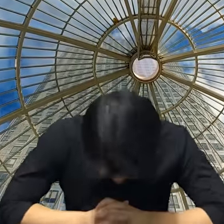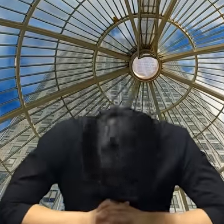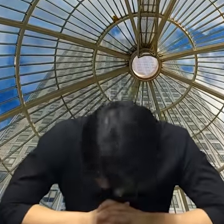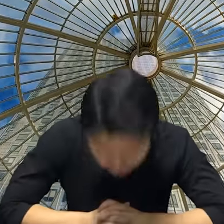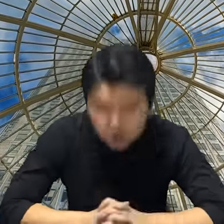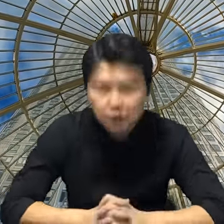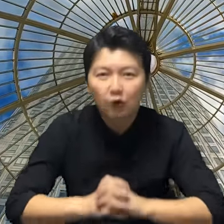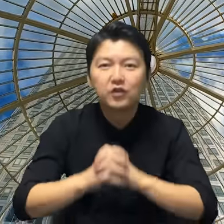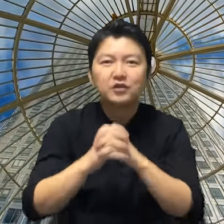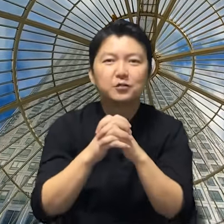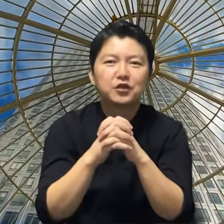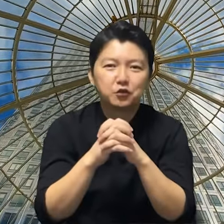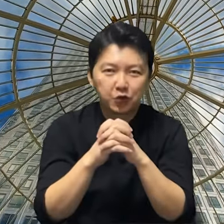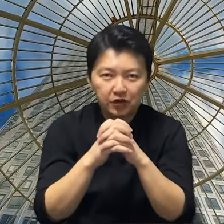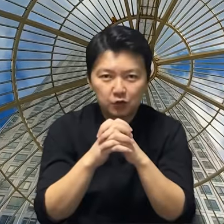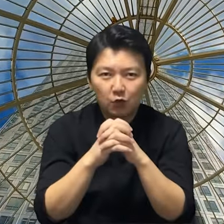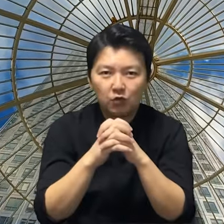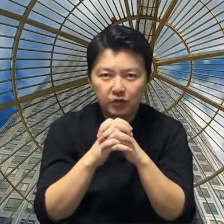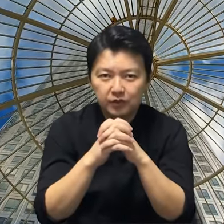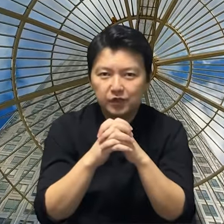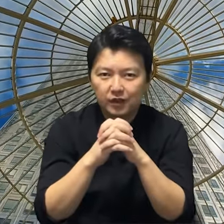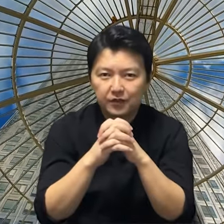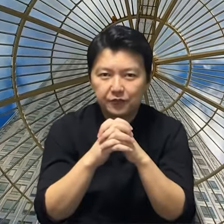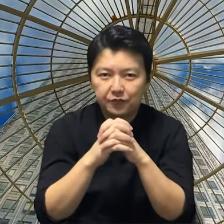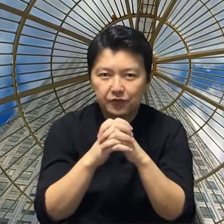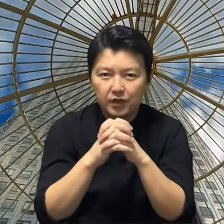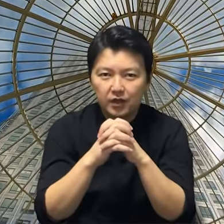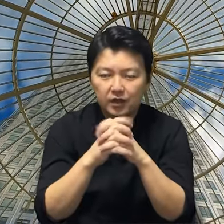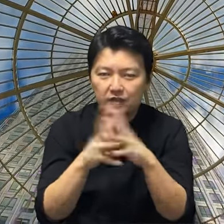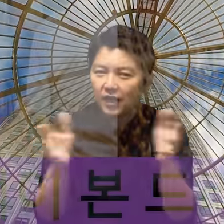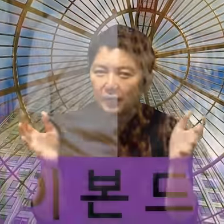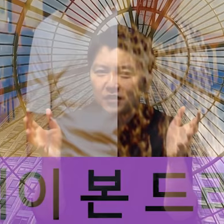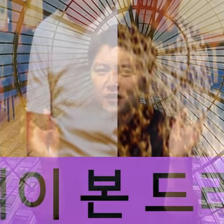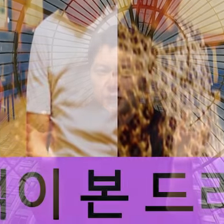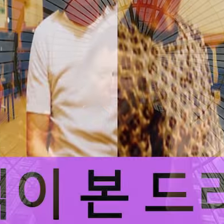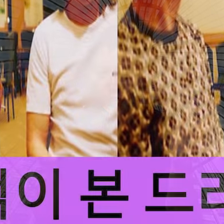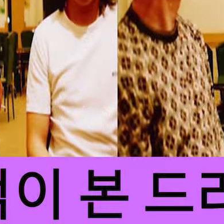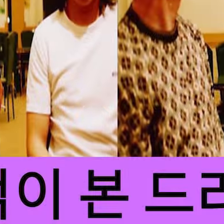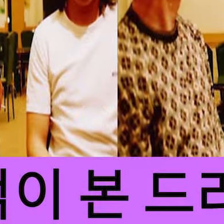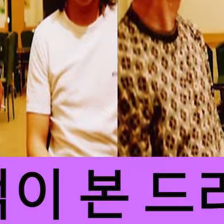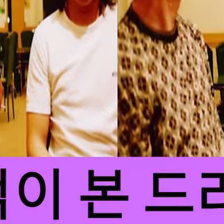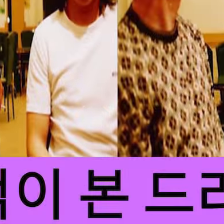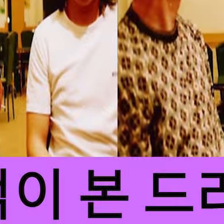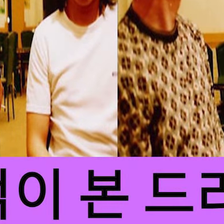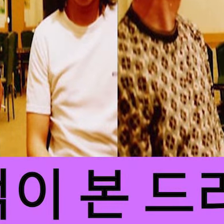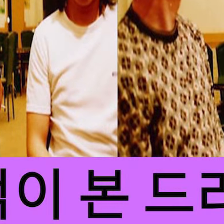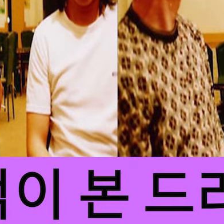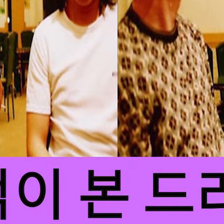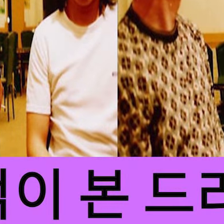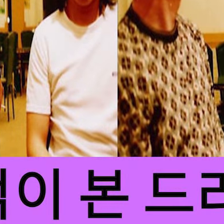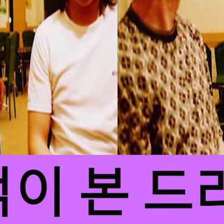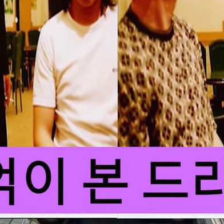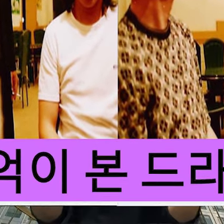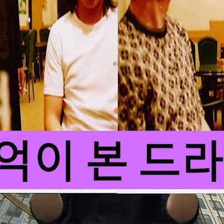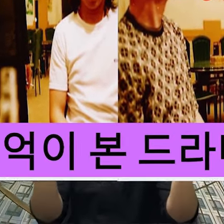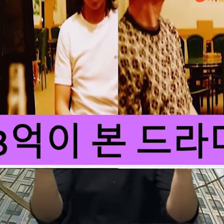안녕하세요. 정일TV 최정일입니다. 드라마 정복 어떻게 잘 보셨나요? 선홍루